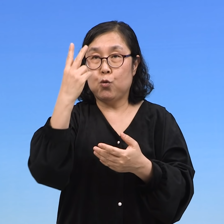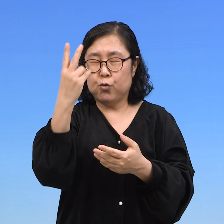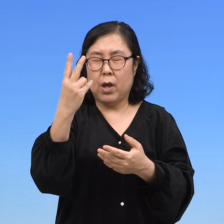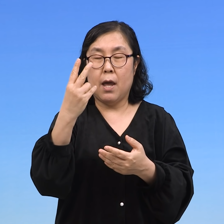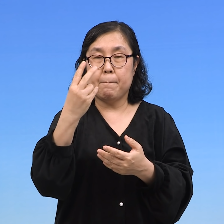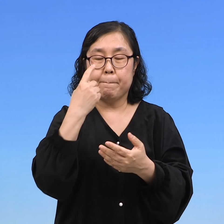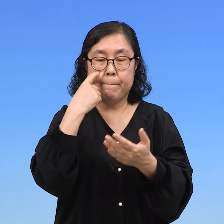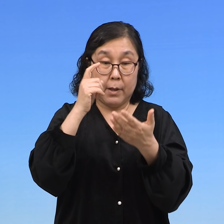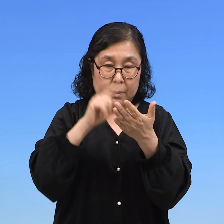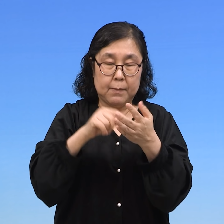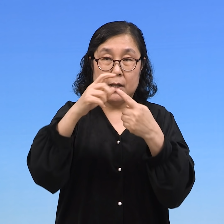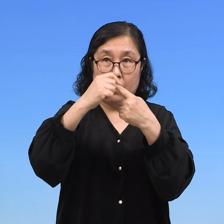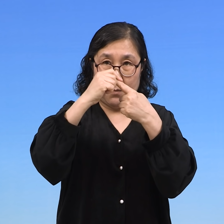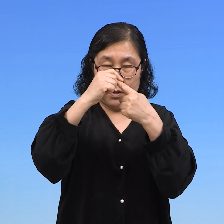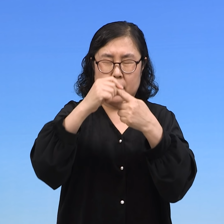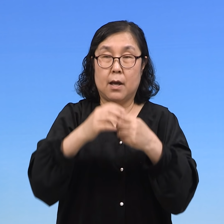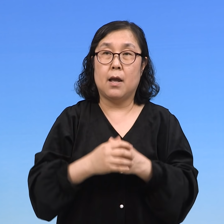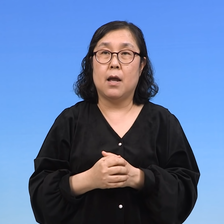경고가 뭐냐